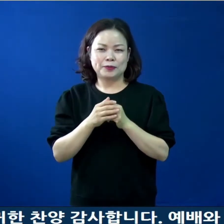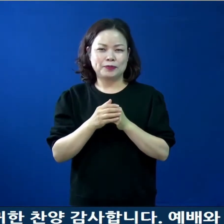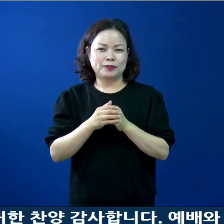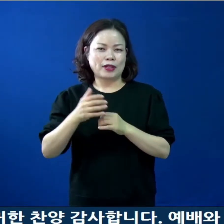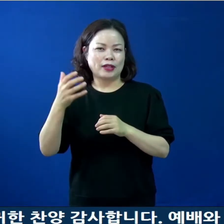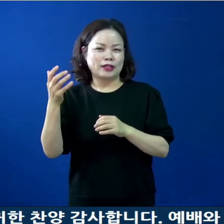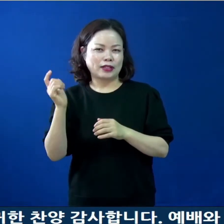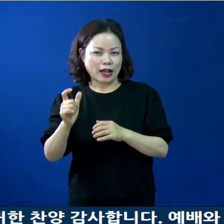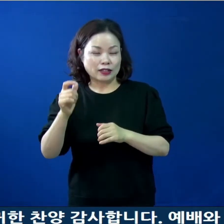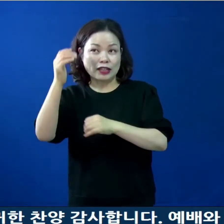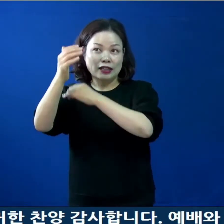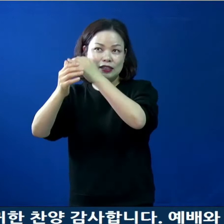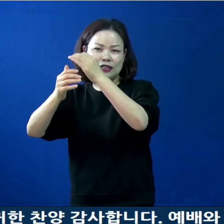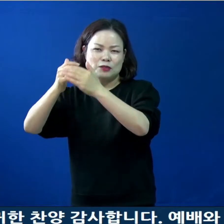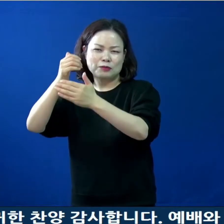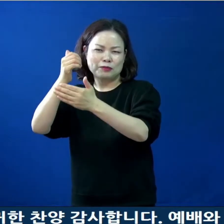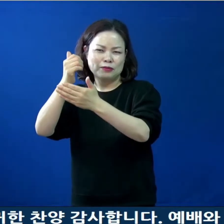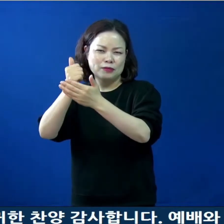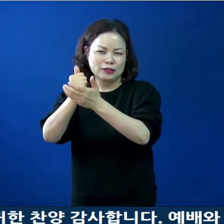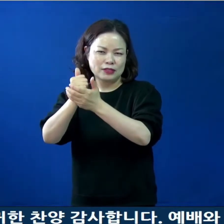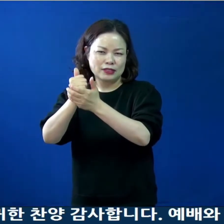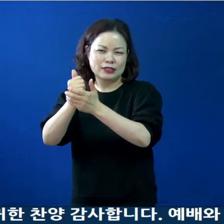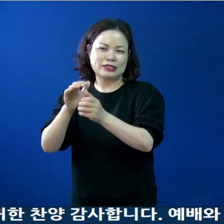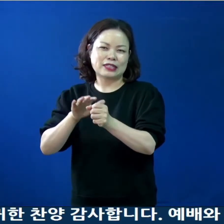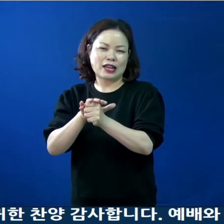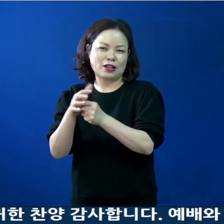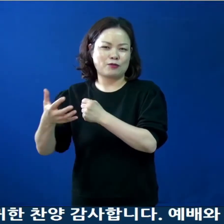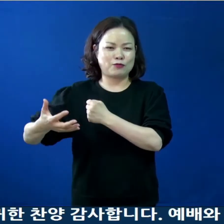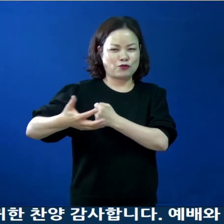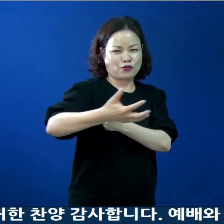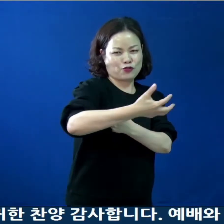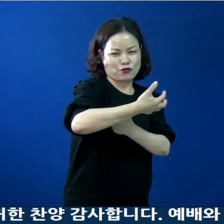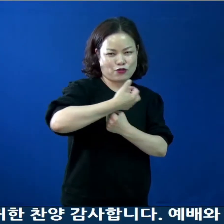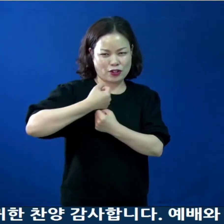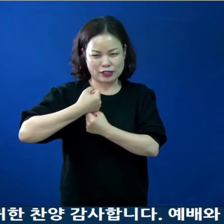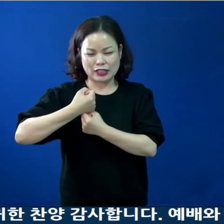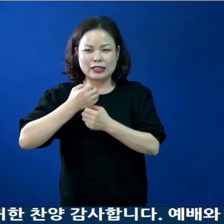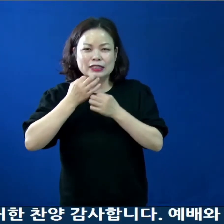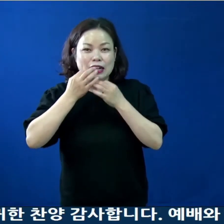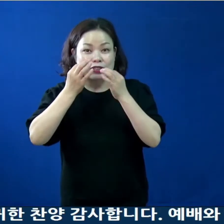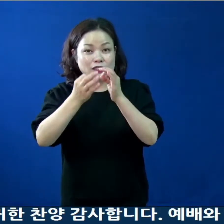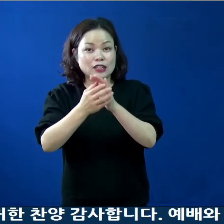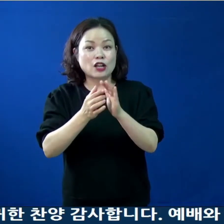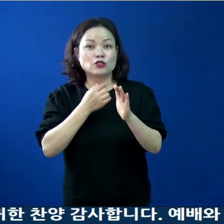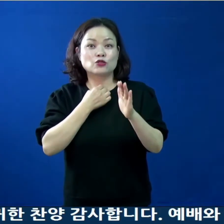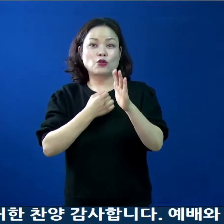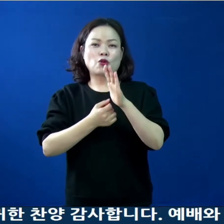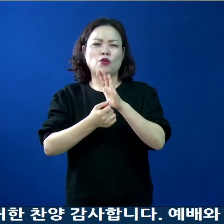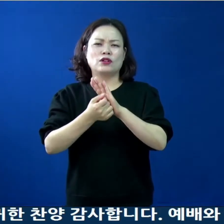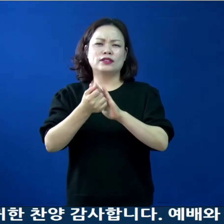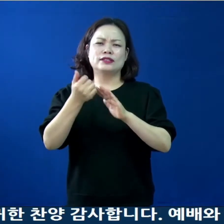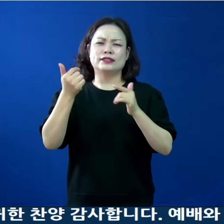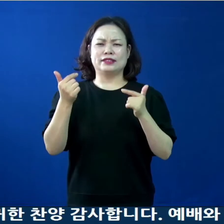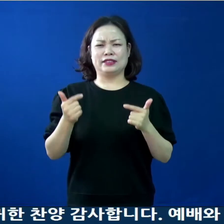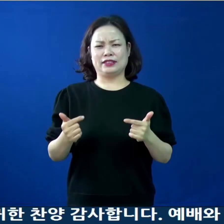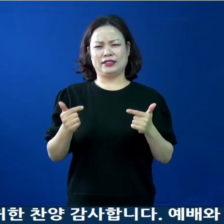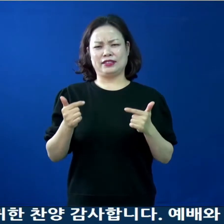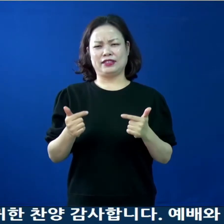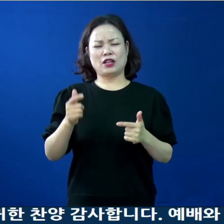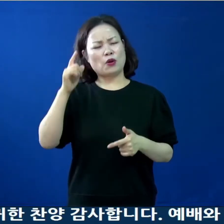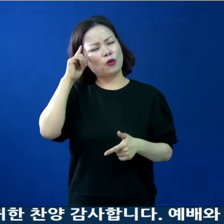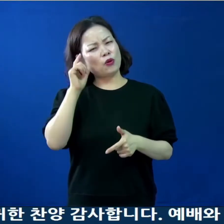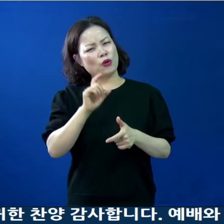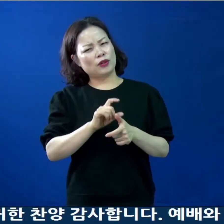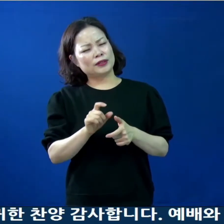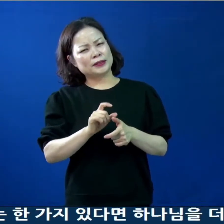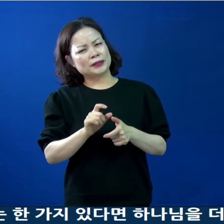강권하시는 하나님의 사랑에 휘어잡혀 보는 것, 이것이 간절한 소원이고요. 그래서 늘 고민하는